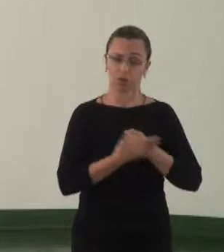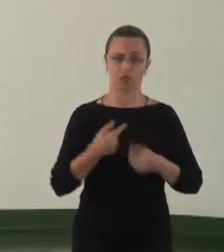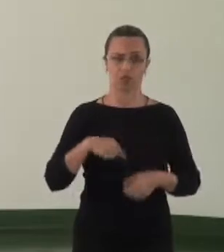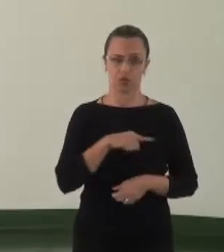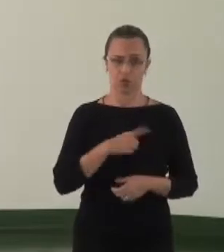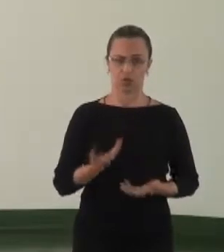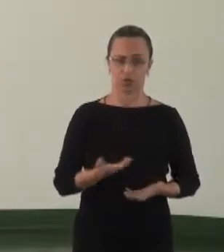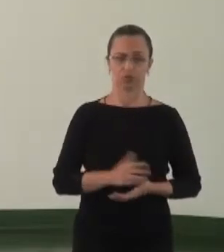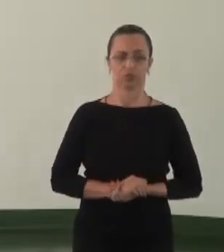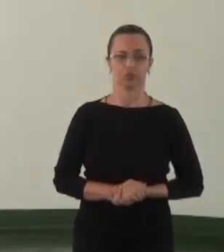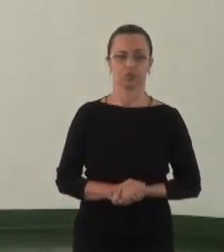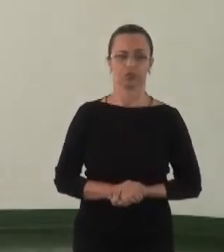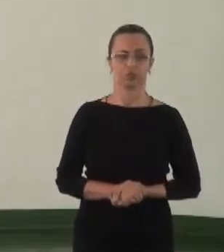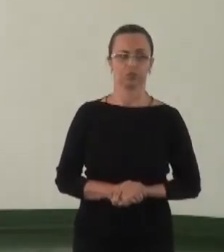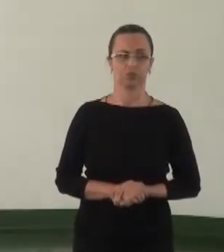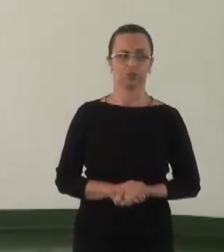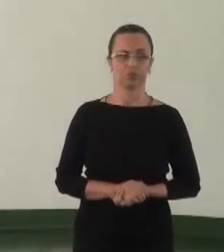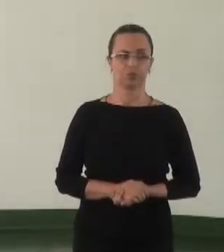isso.